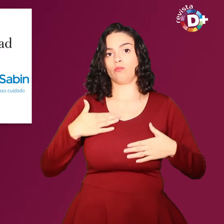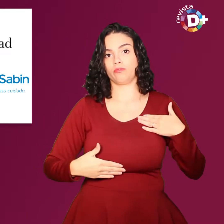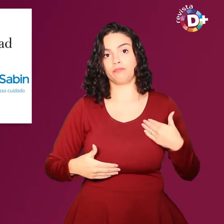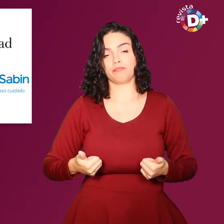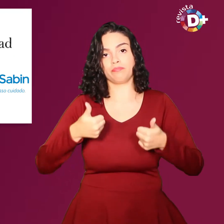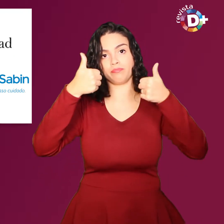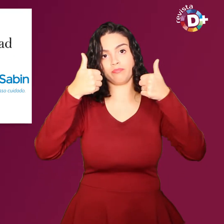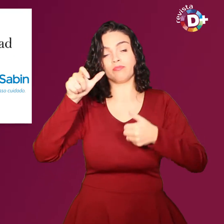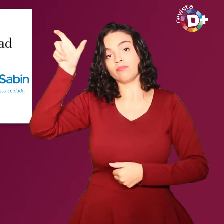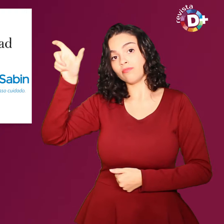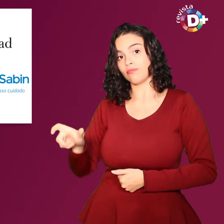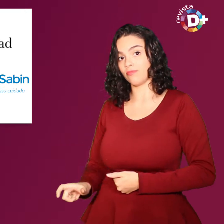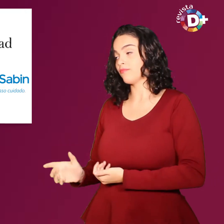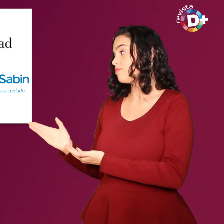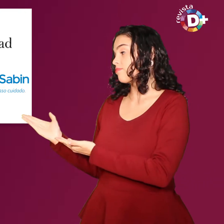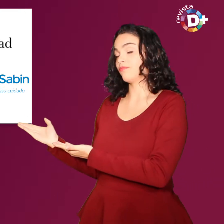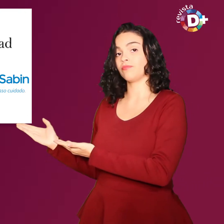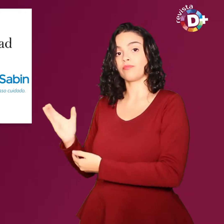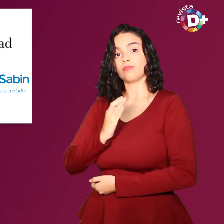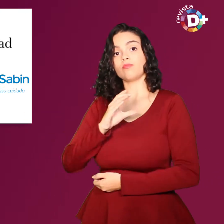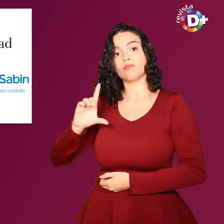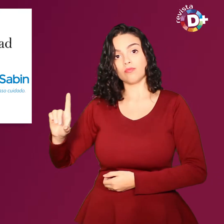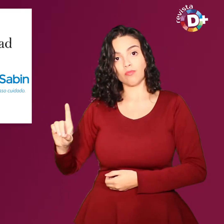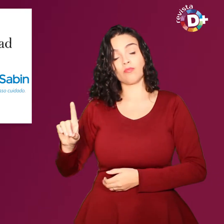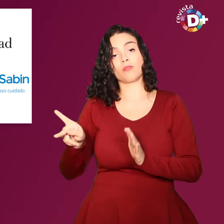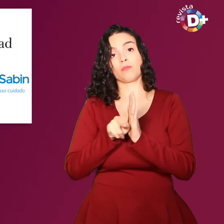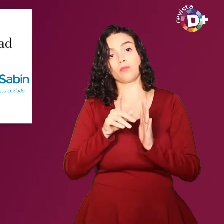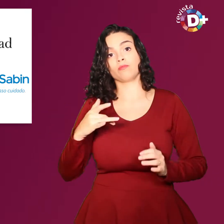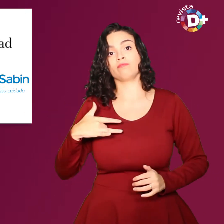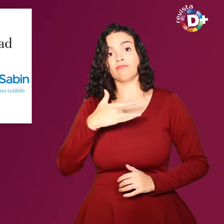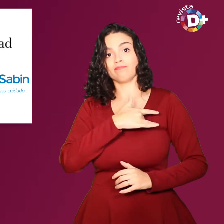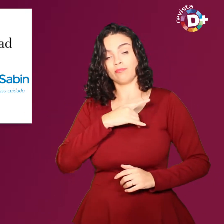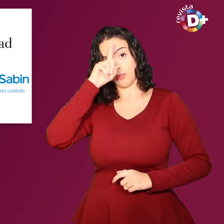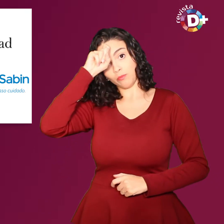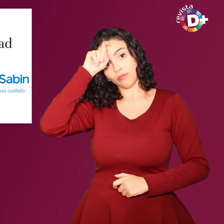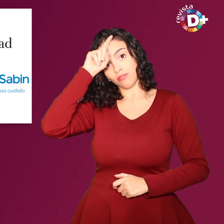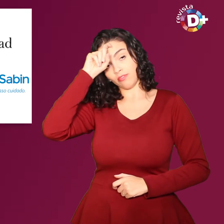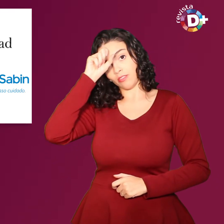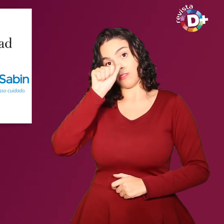Felipe Sade, coordenador da Neurologia e Neurocirurgia do Hospital Albert Sabin,